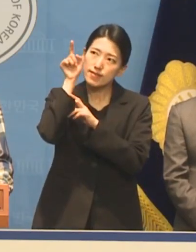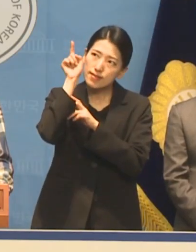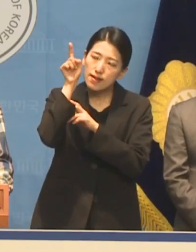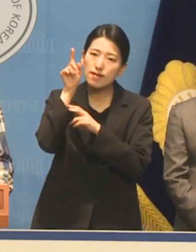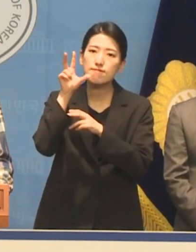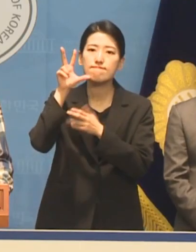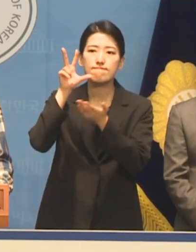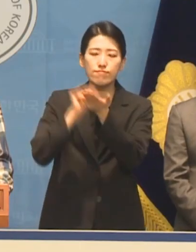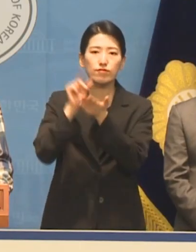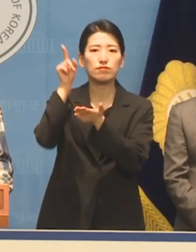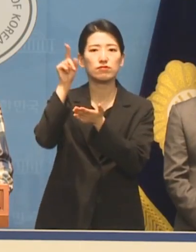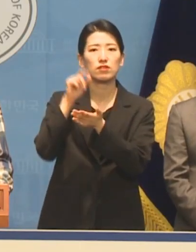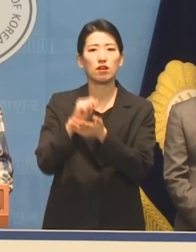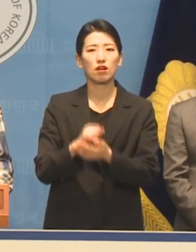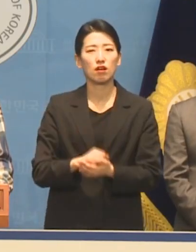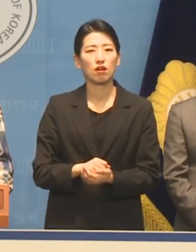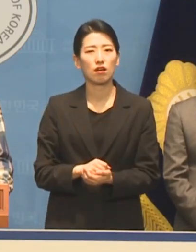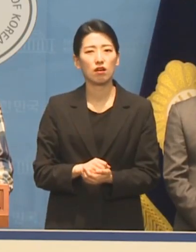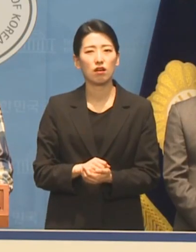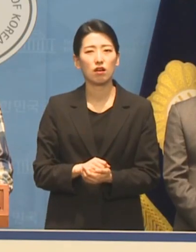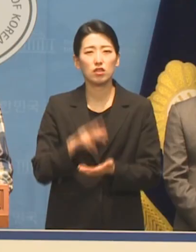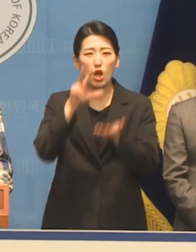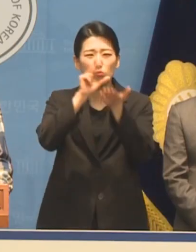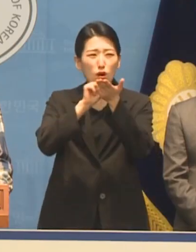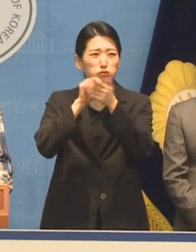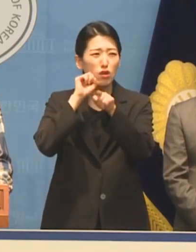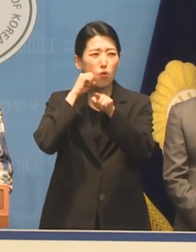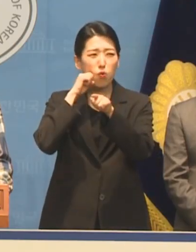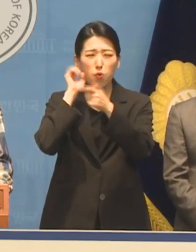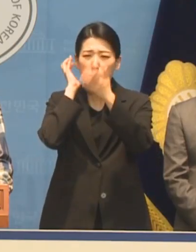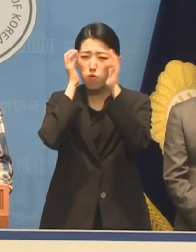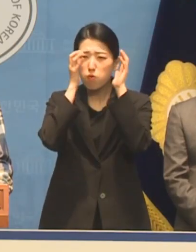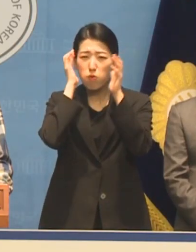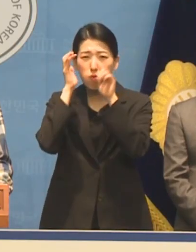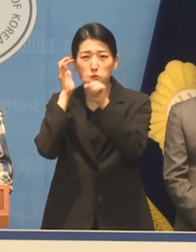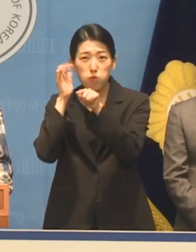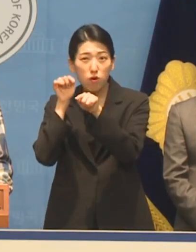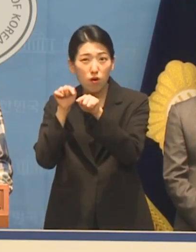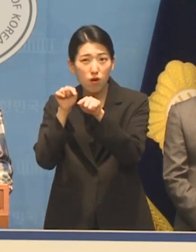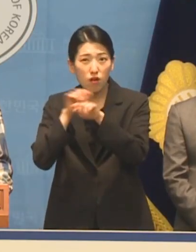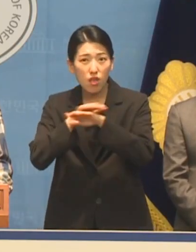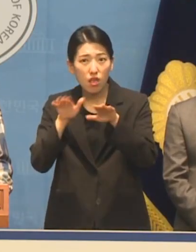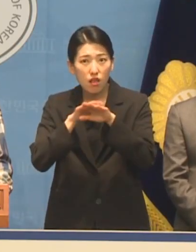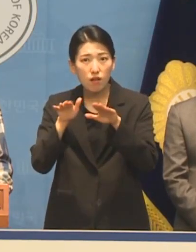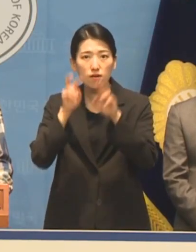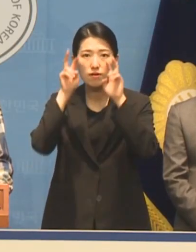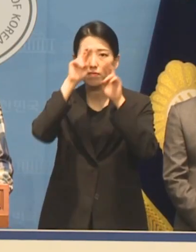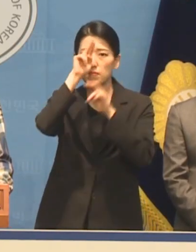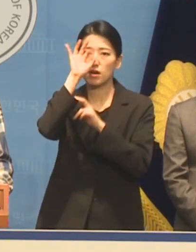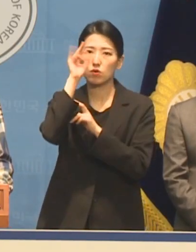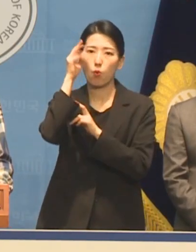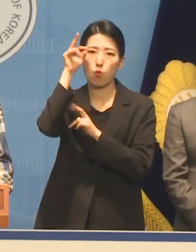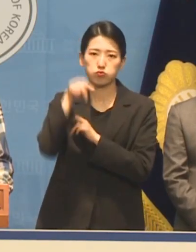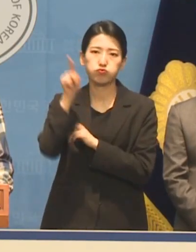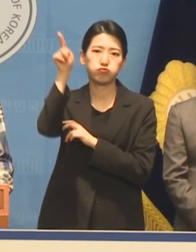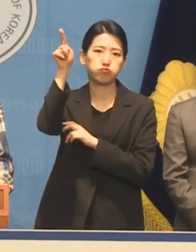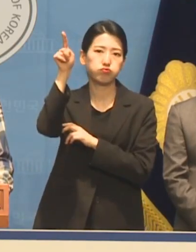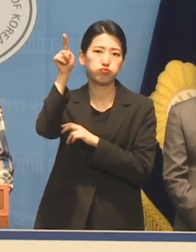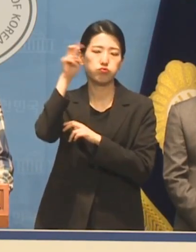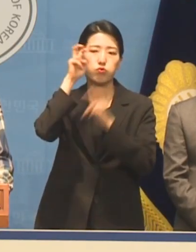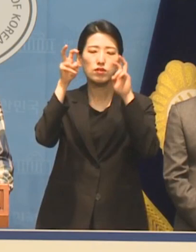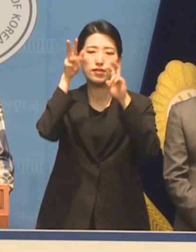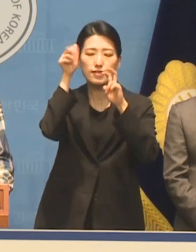시작되었습니다. 얽혀있는 매듭도 박영우 회장이 풀어야 합니다. 우리가